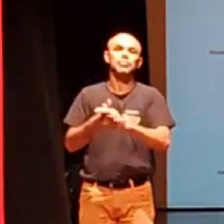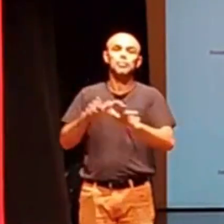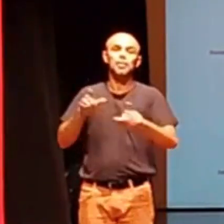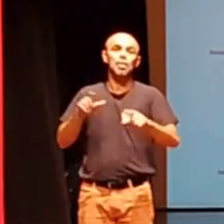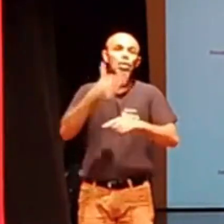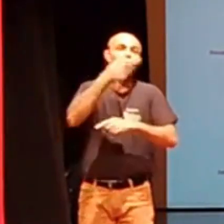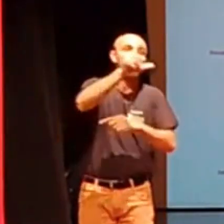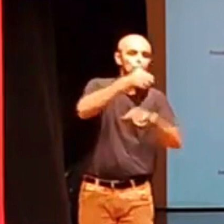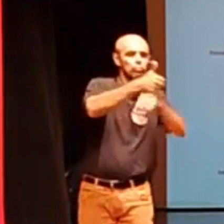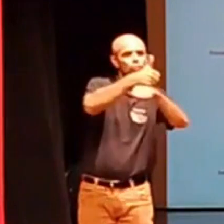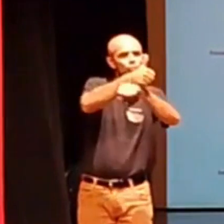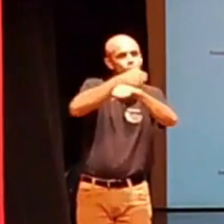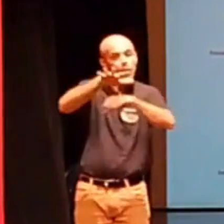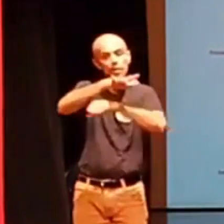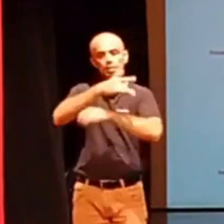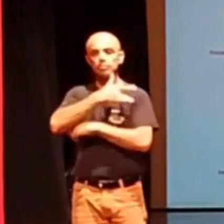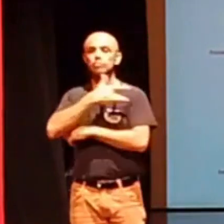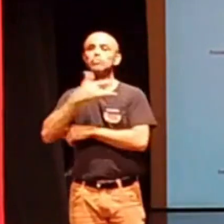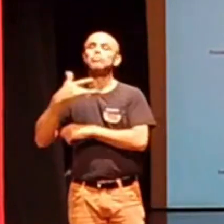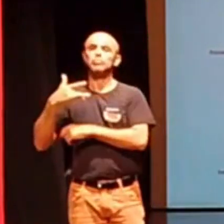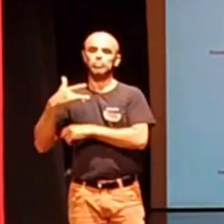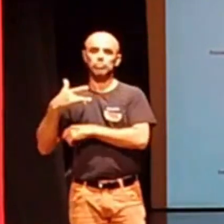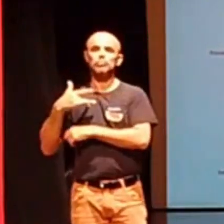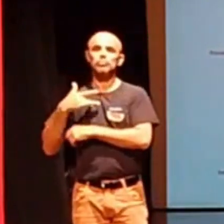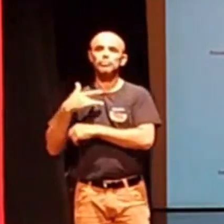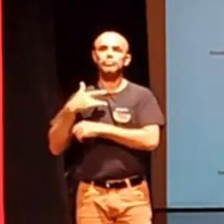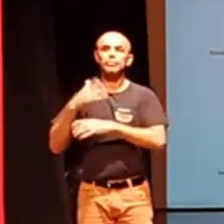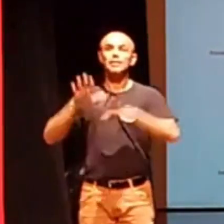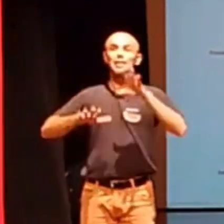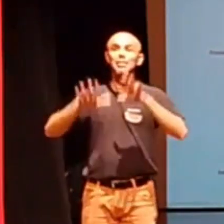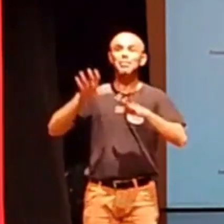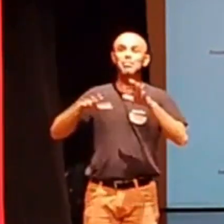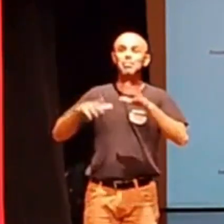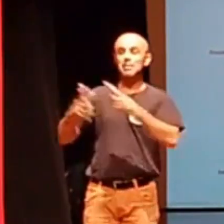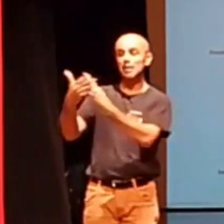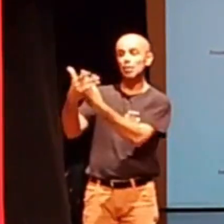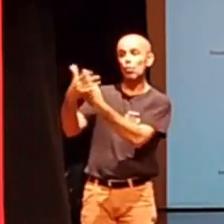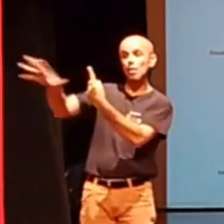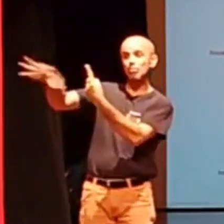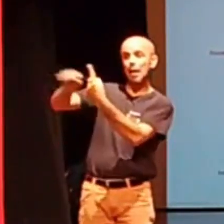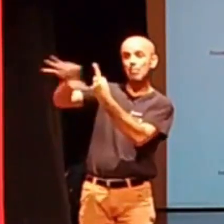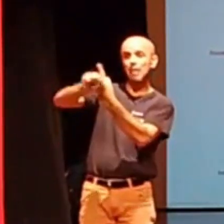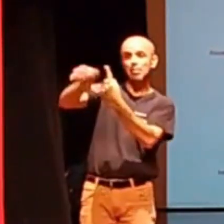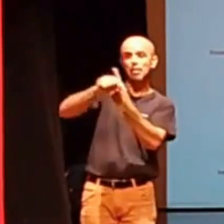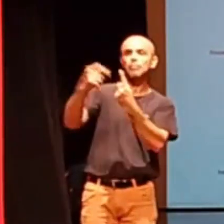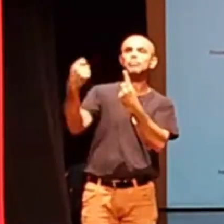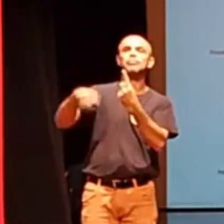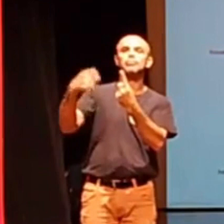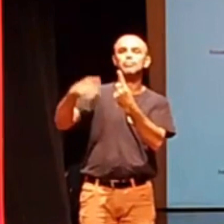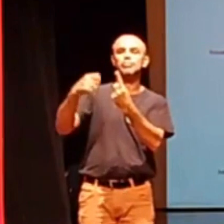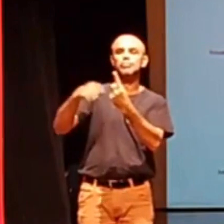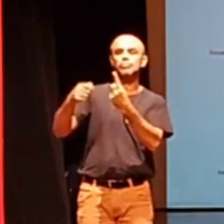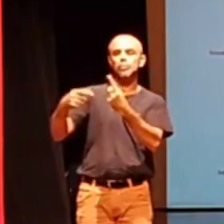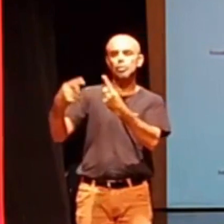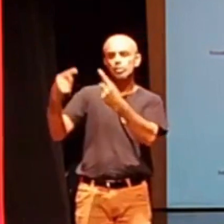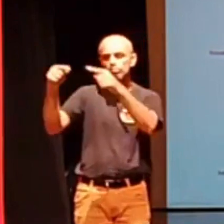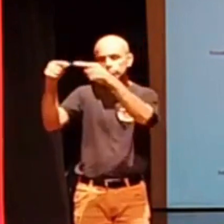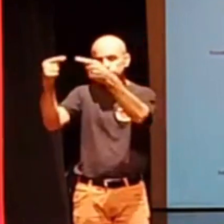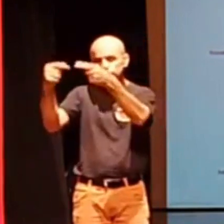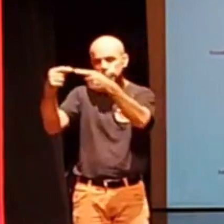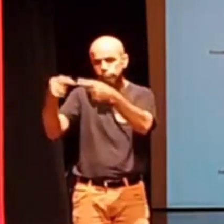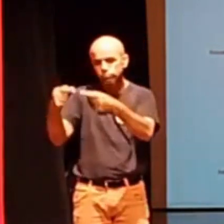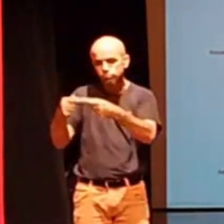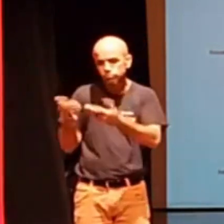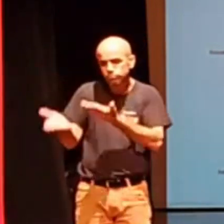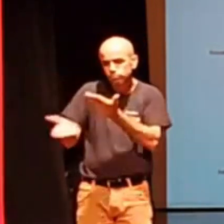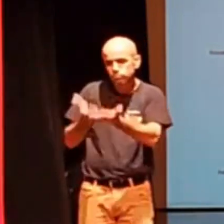outros profissionais, que dependendo de alguma comorbidade que essa paciente tenha, precisam estar em harmonia, porque a gente